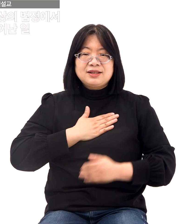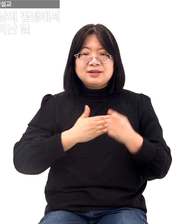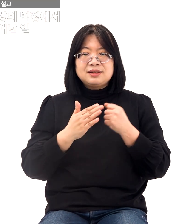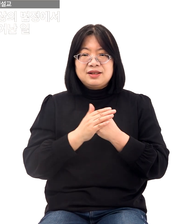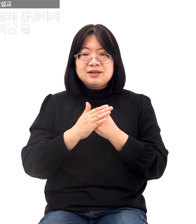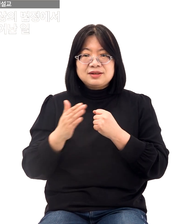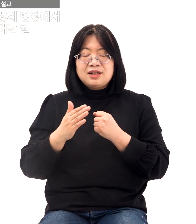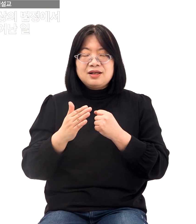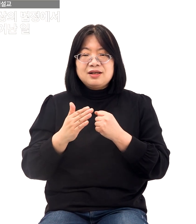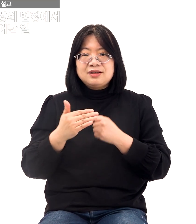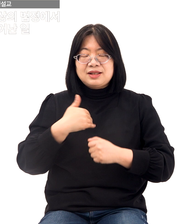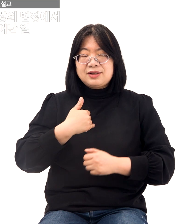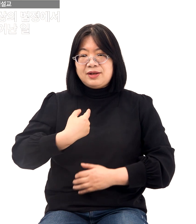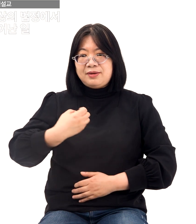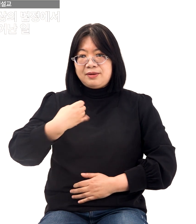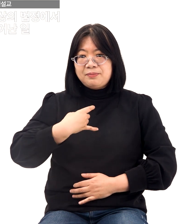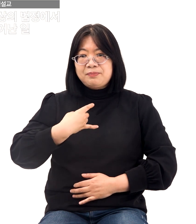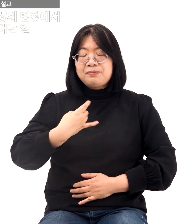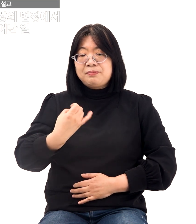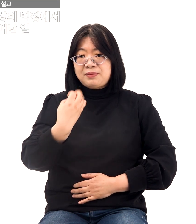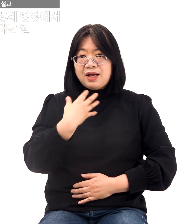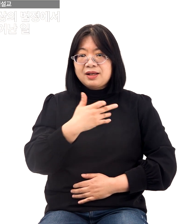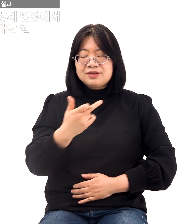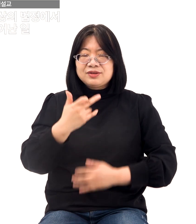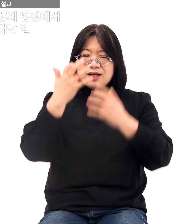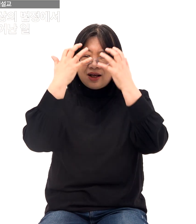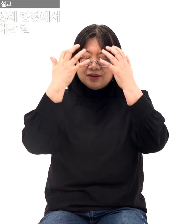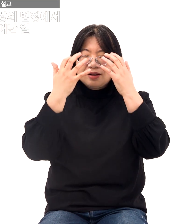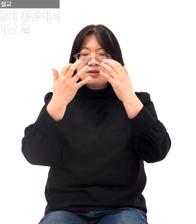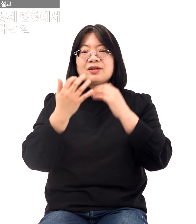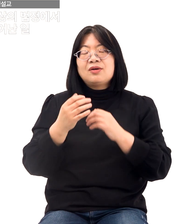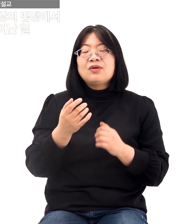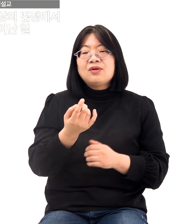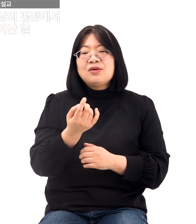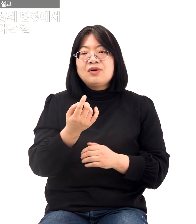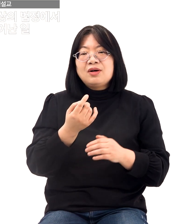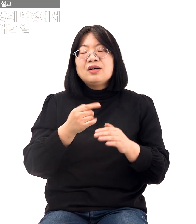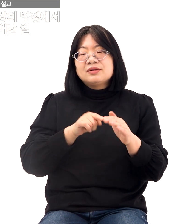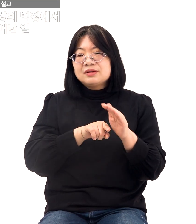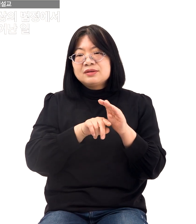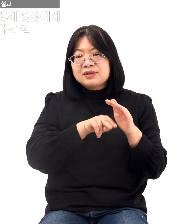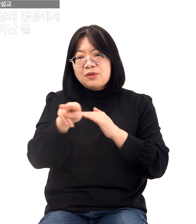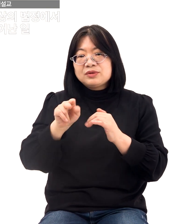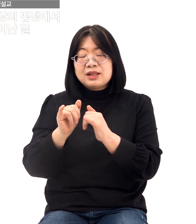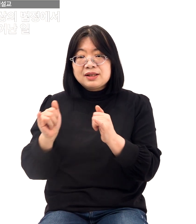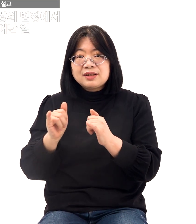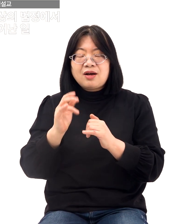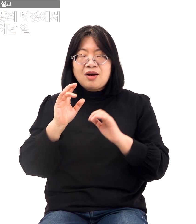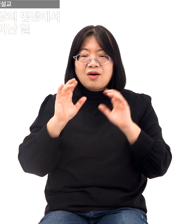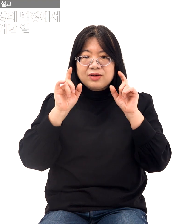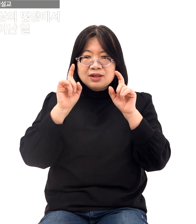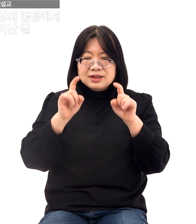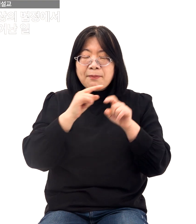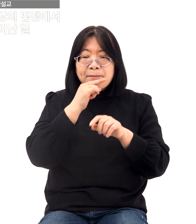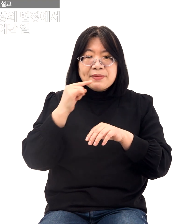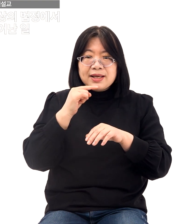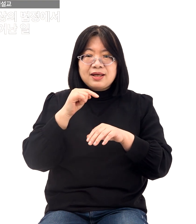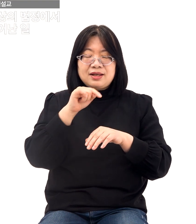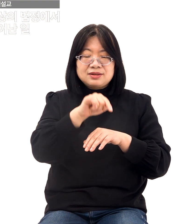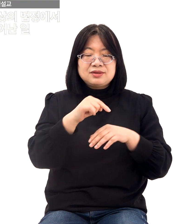하니 그가 나에게 이르되 이는 큰 환난에서 나오는 자들인데 어린 양의 피에 그 옷을 씻어